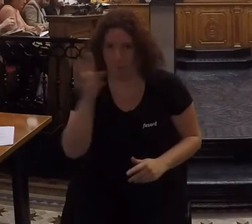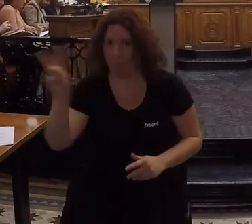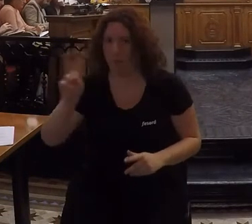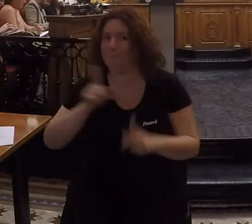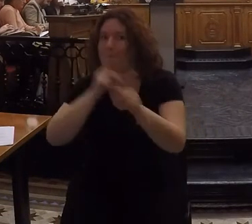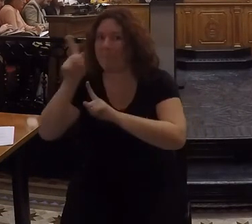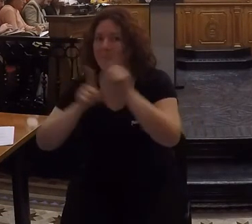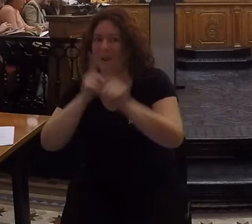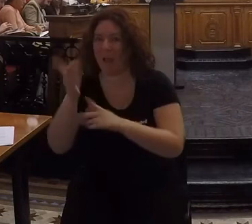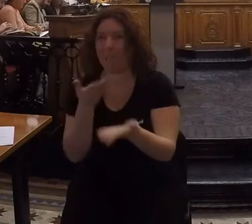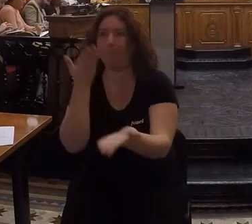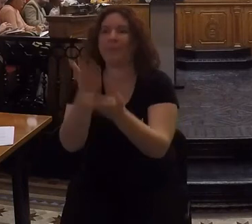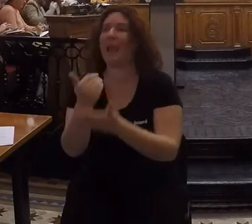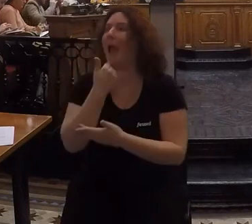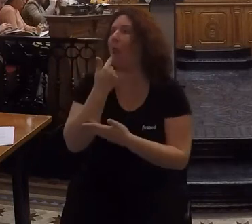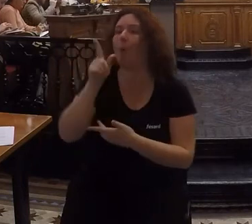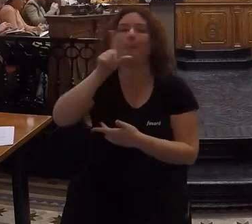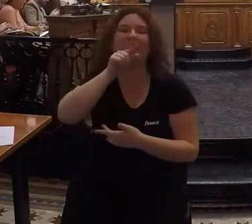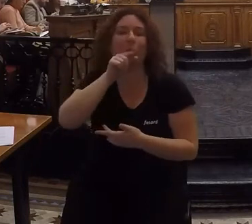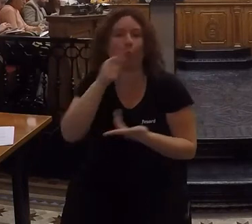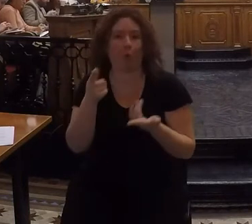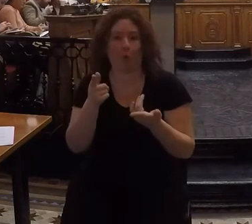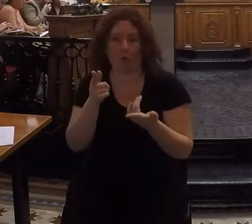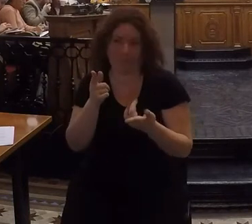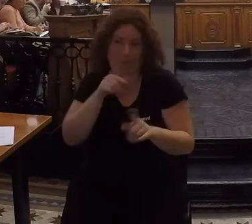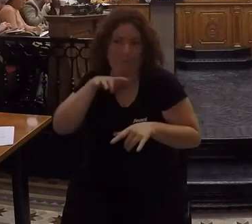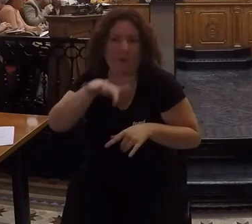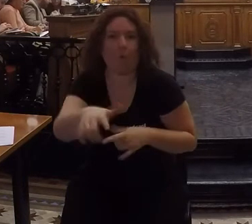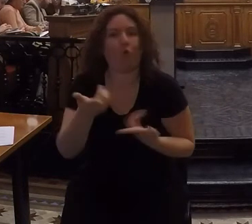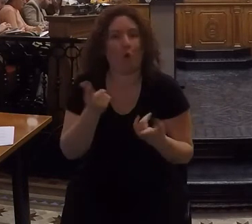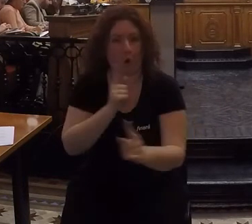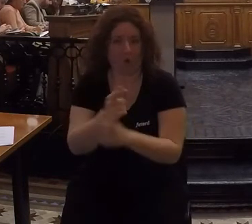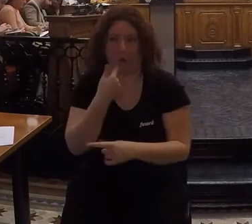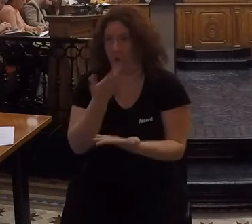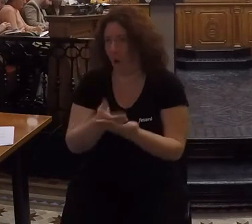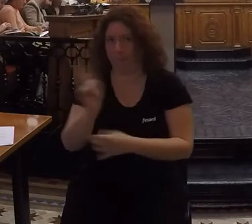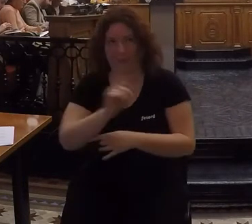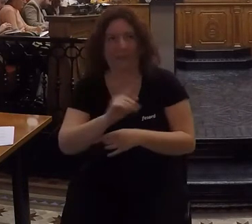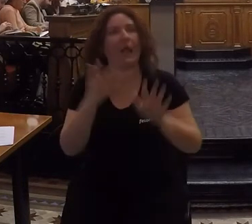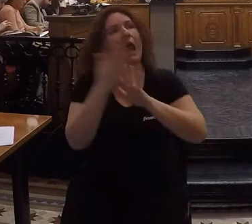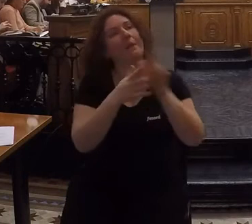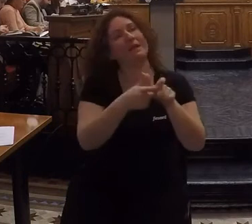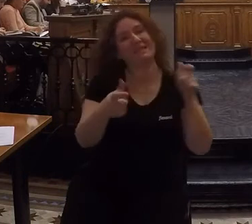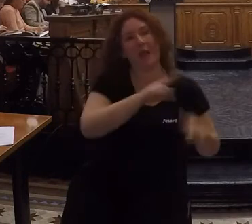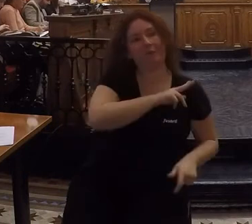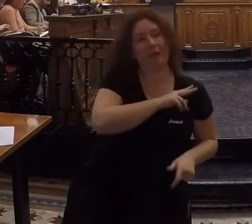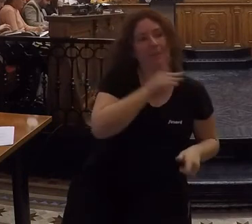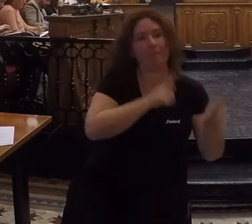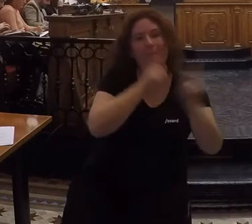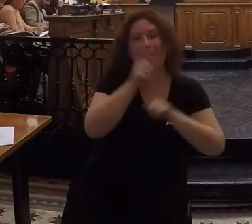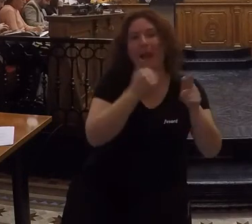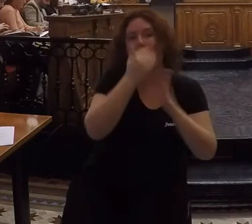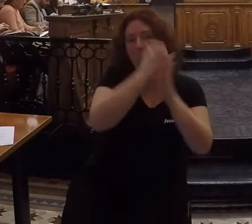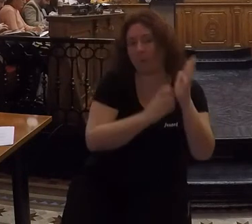haya más dinero contra la lucha contra el picudo, no pide que se aumente el cheque verde para ayudar a los propietarios de palmeras, no pide que haya más partida